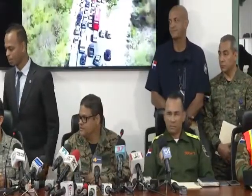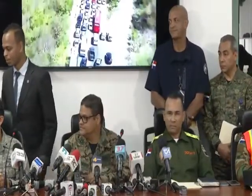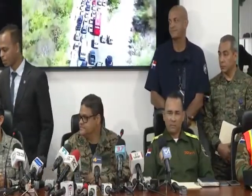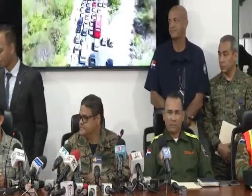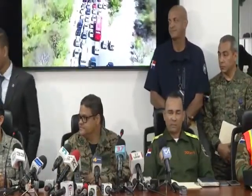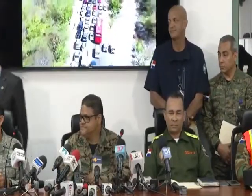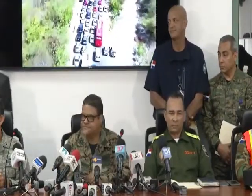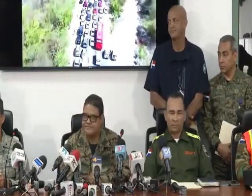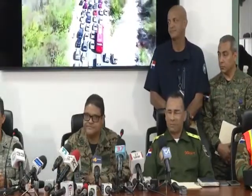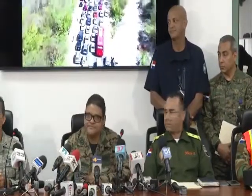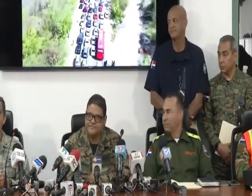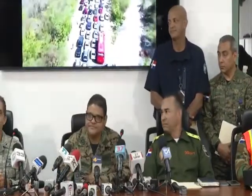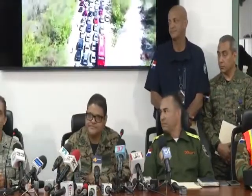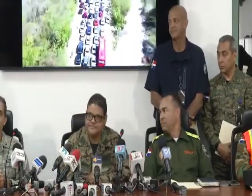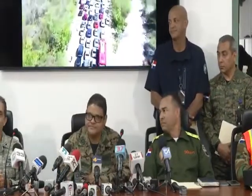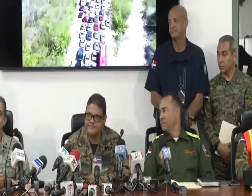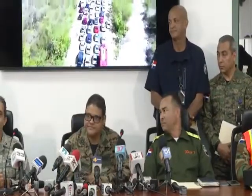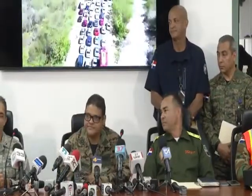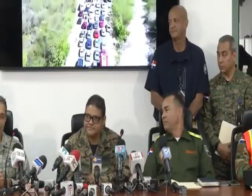Sí, buenas.